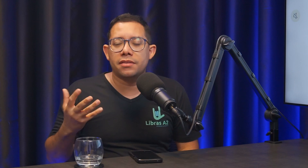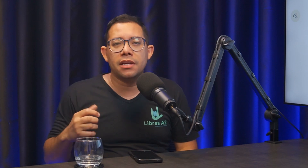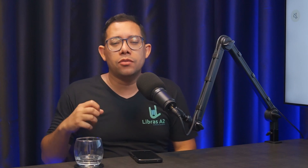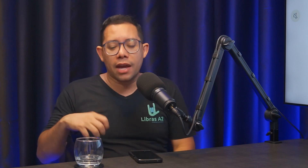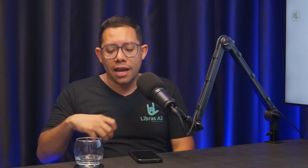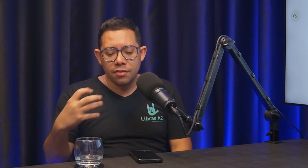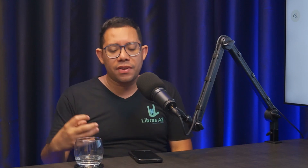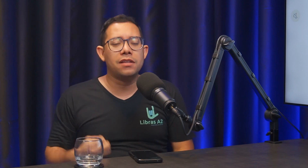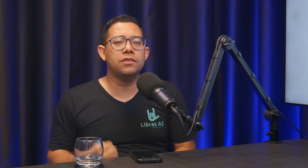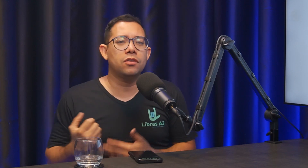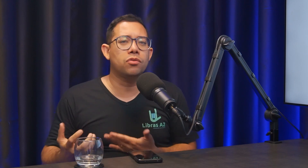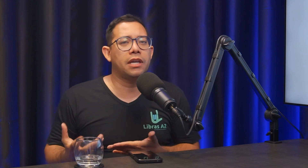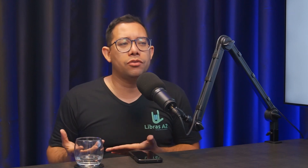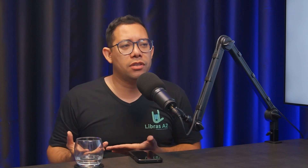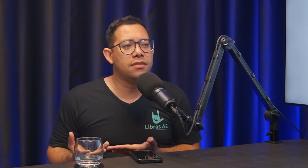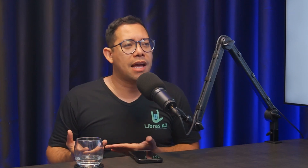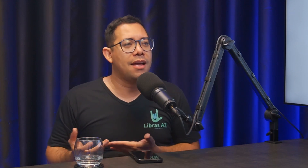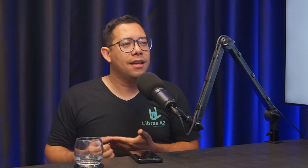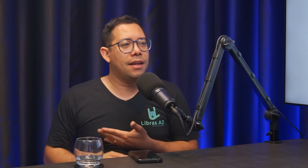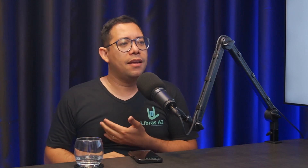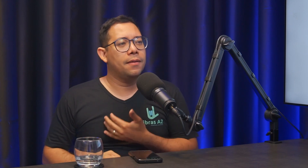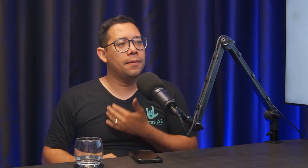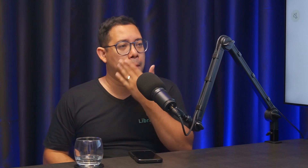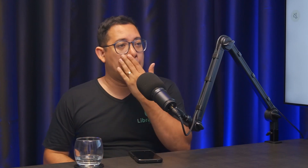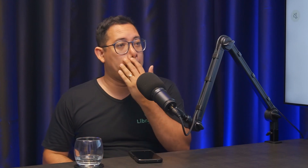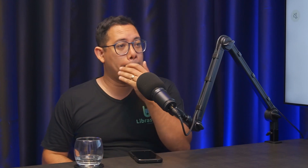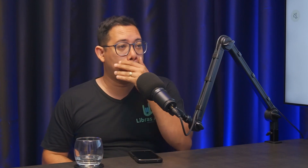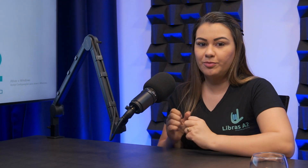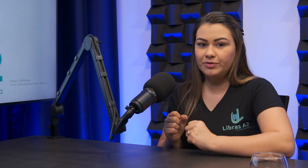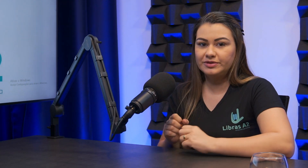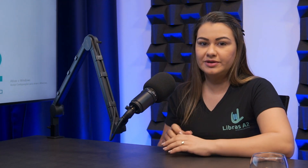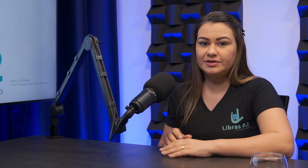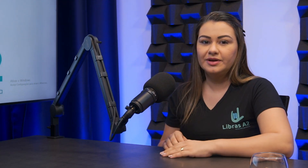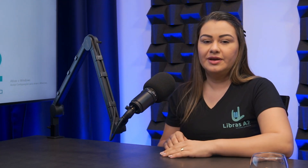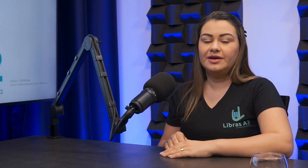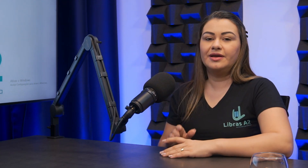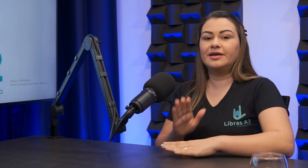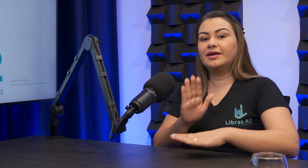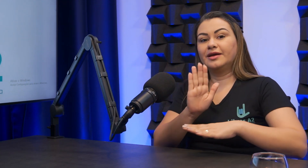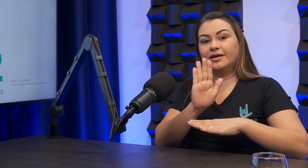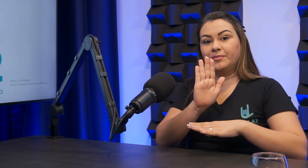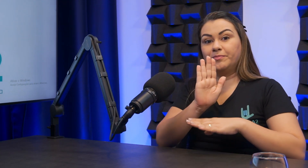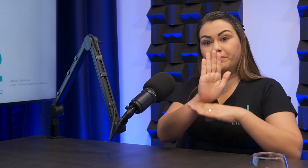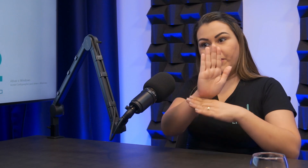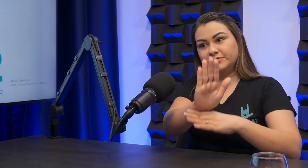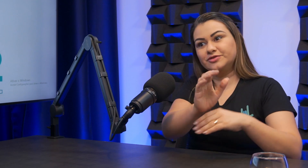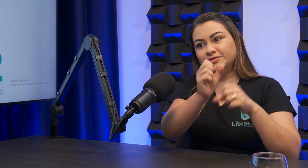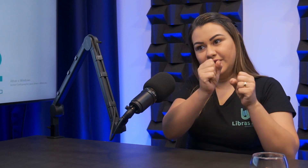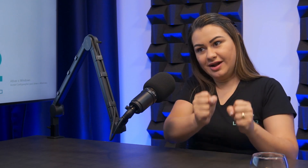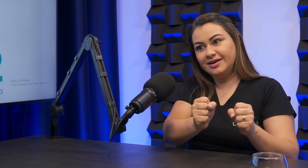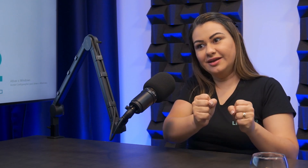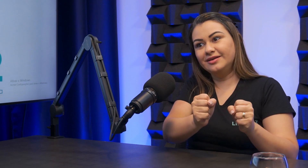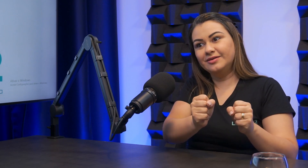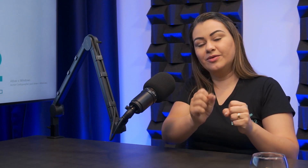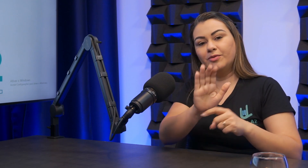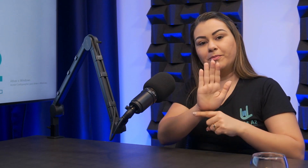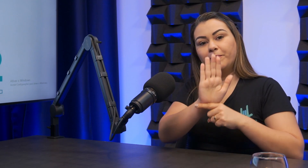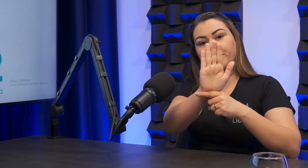precisando, essa frase você consegue utilizar, Até né? o pode também, né? É o poder. Isso. Posso ajudar, né? Isso. Ou